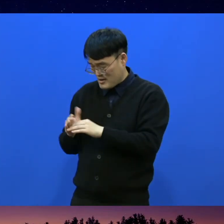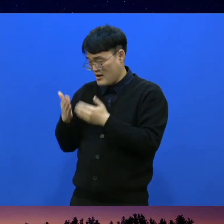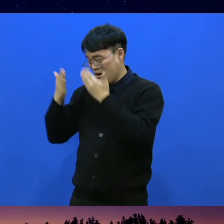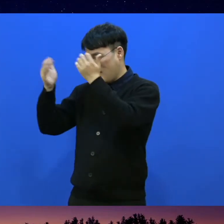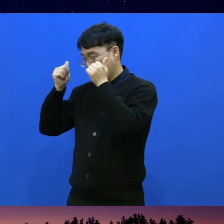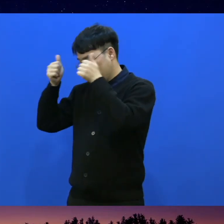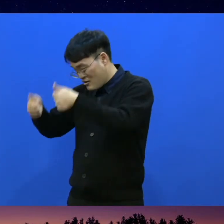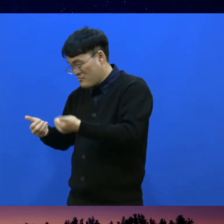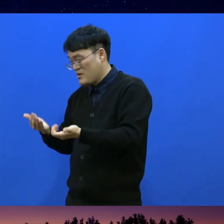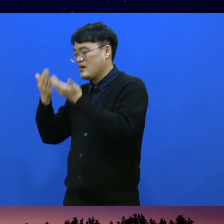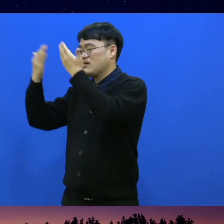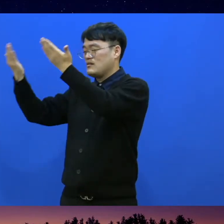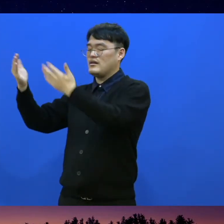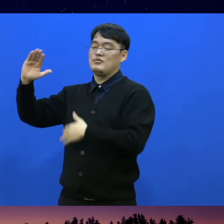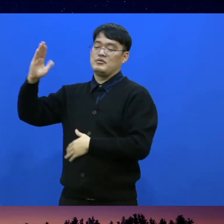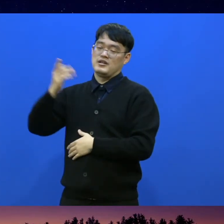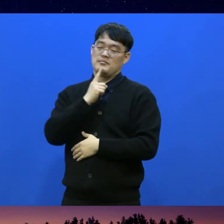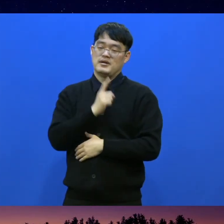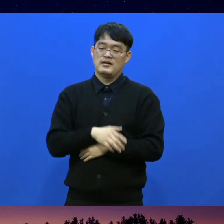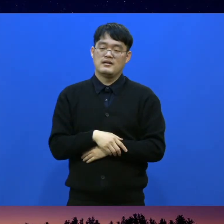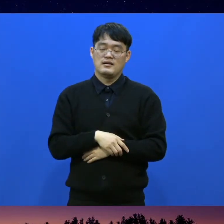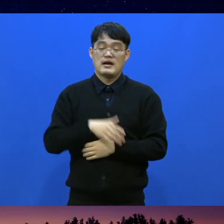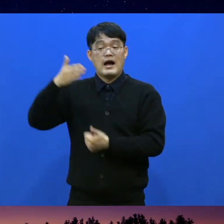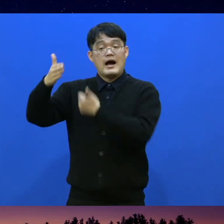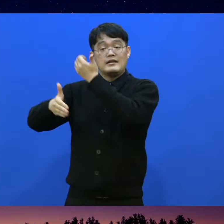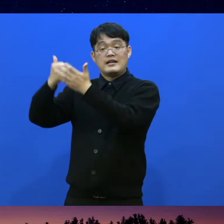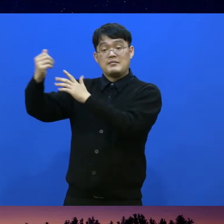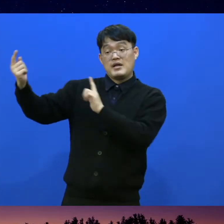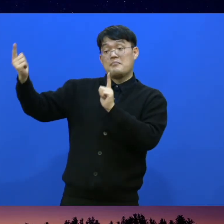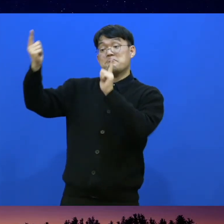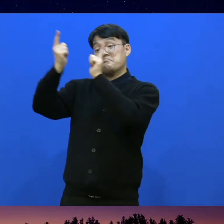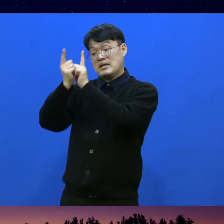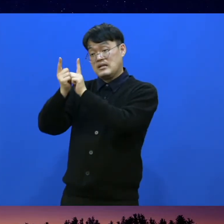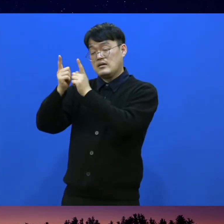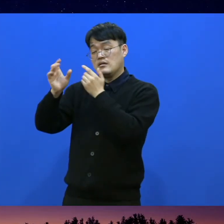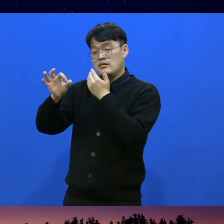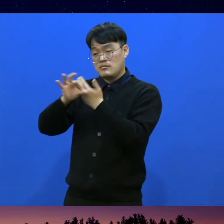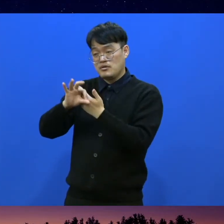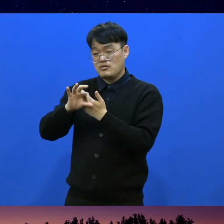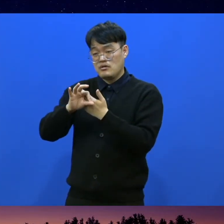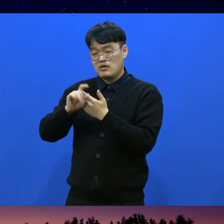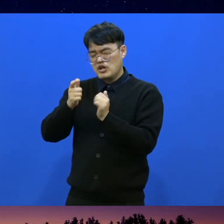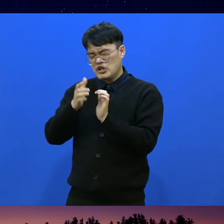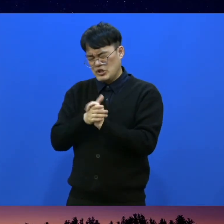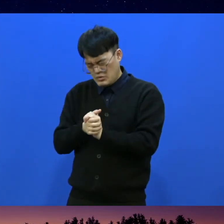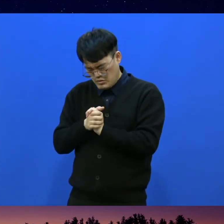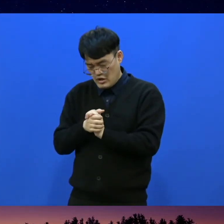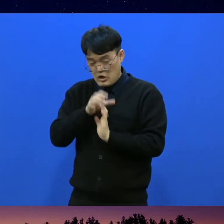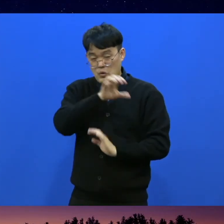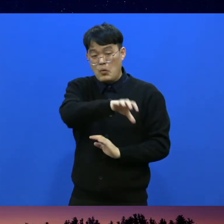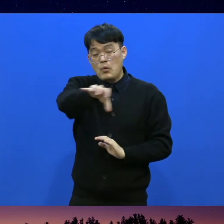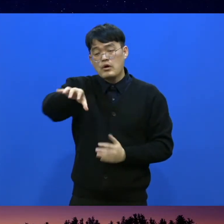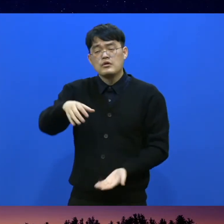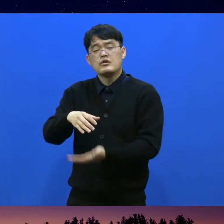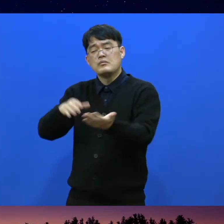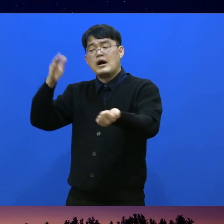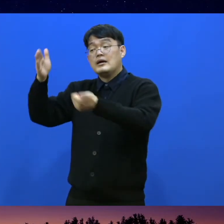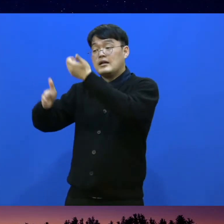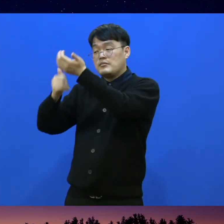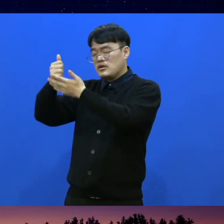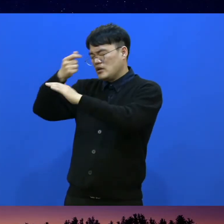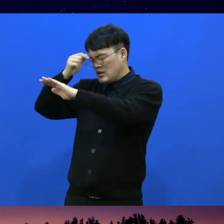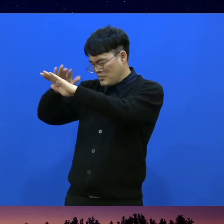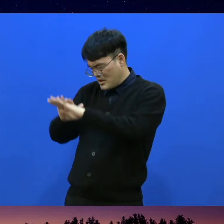곧 예배라는 것이죠. 하나님을 만난 마땅한 반응입니다. 기도의 자리에서 여러분 하나님을 예배해 본 적이